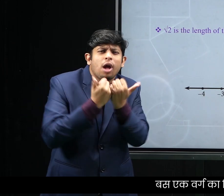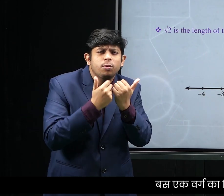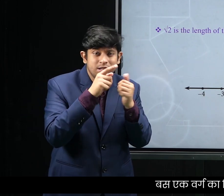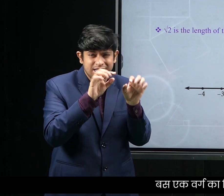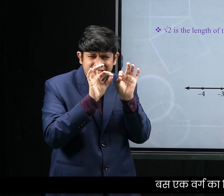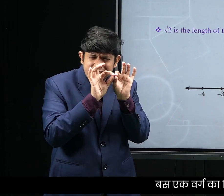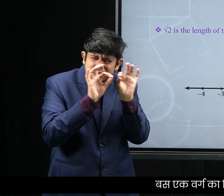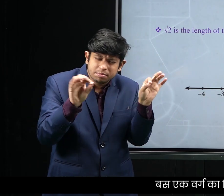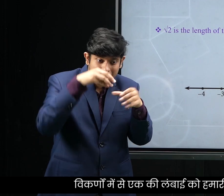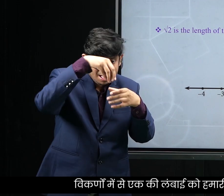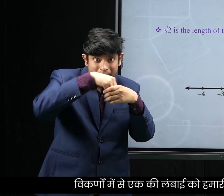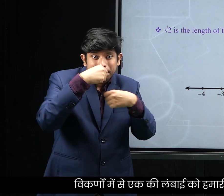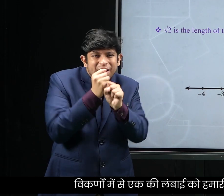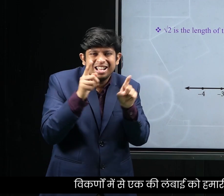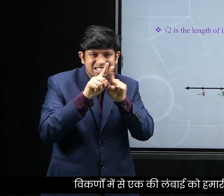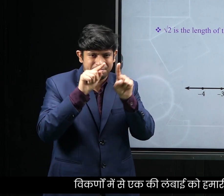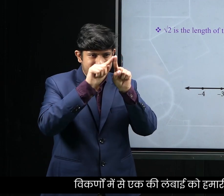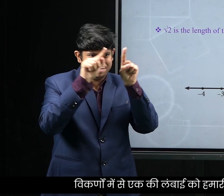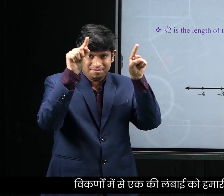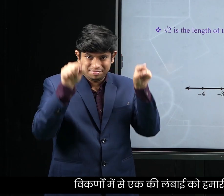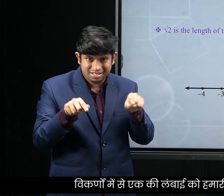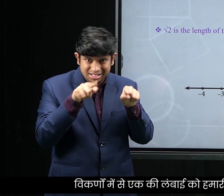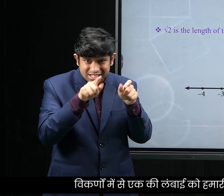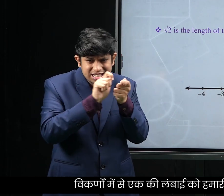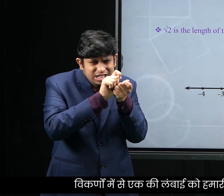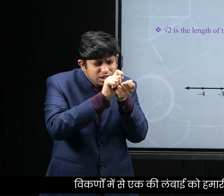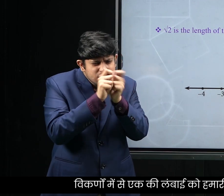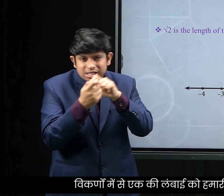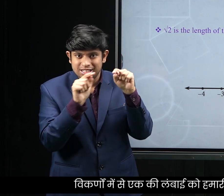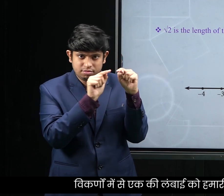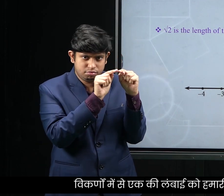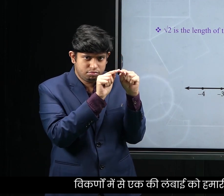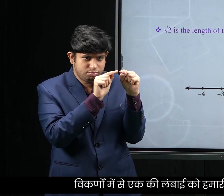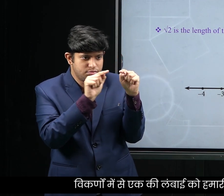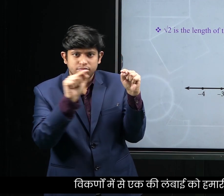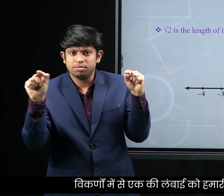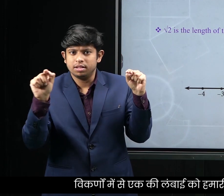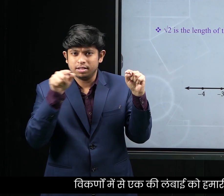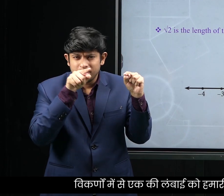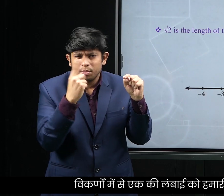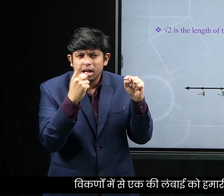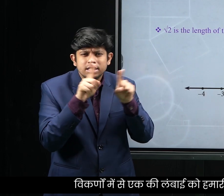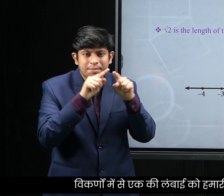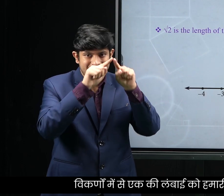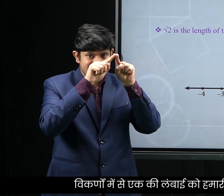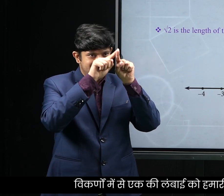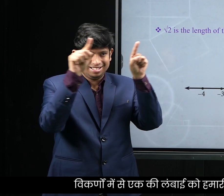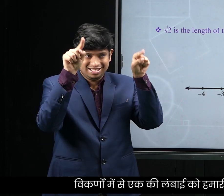और इसके विकर्णों में से एक ही लंबाई को हमारी संख्या रेखा में स्थानांतरित